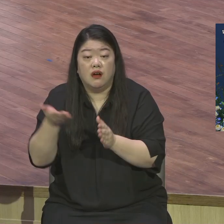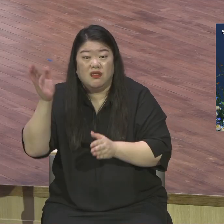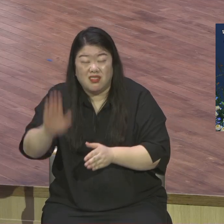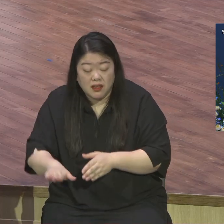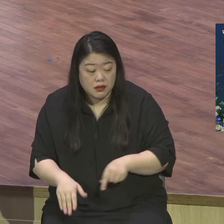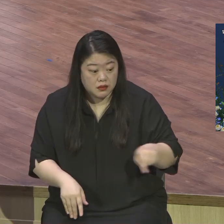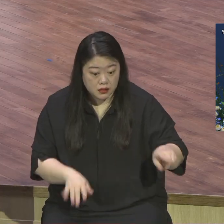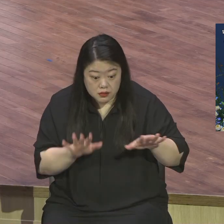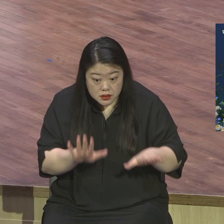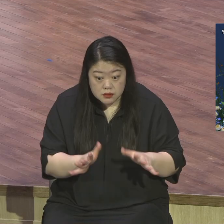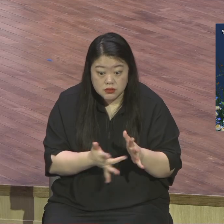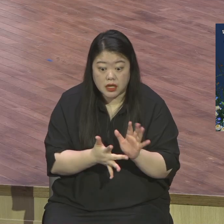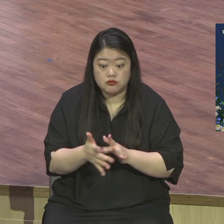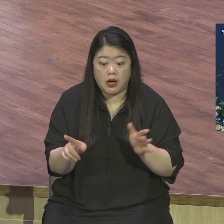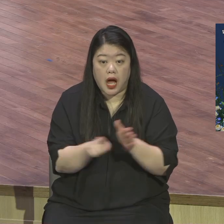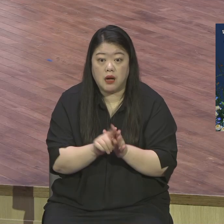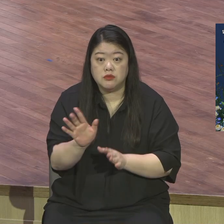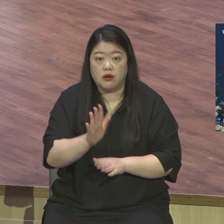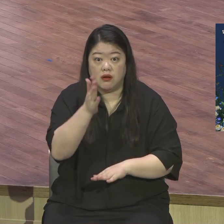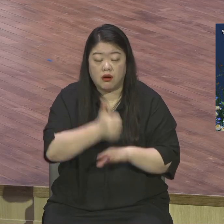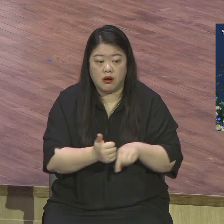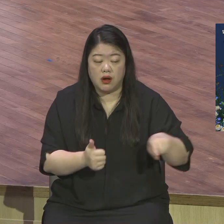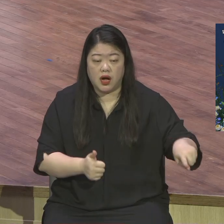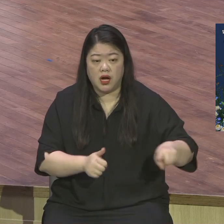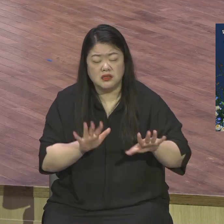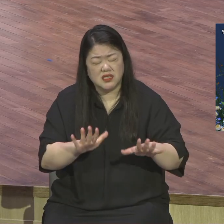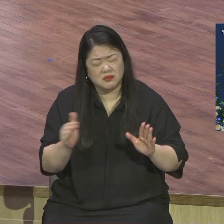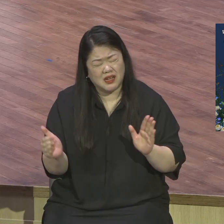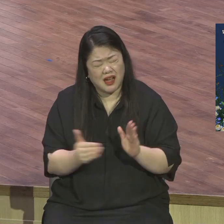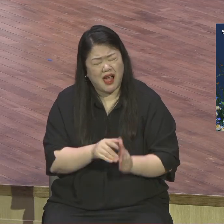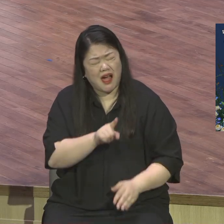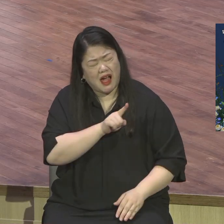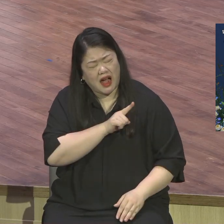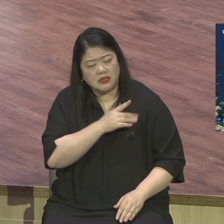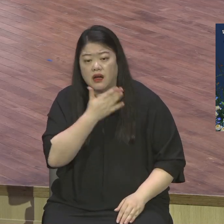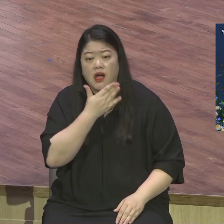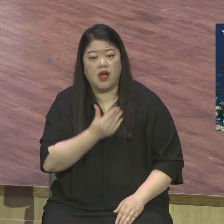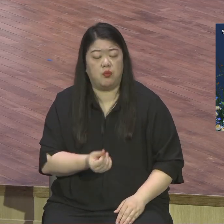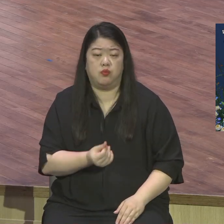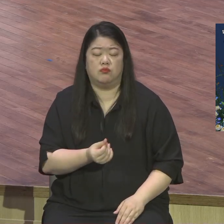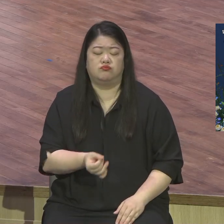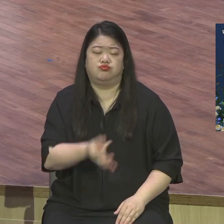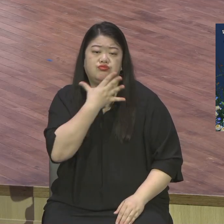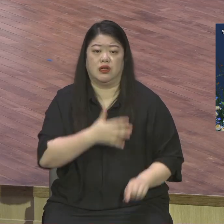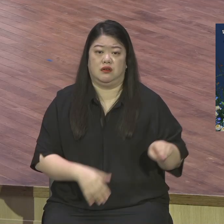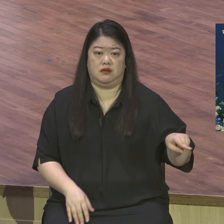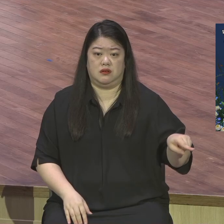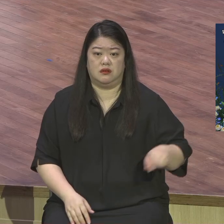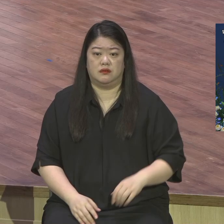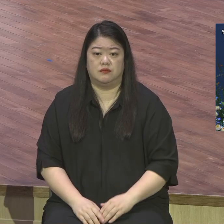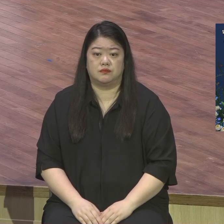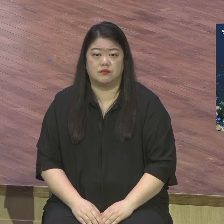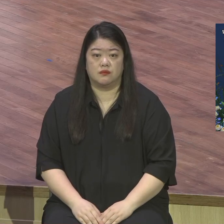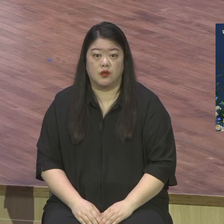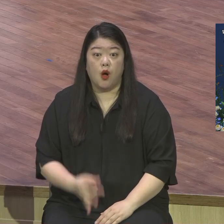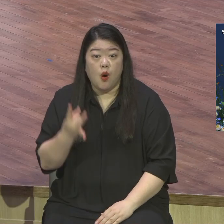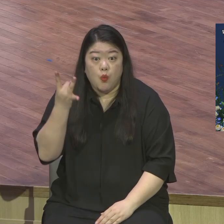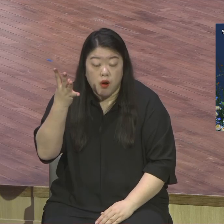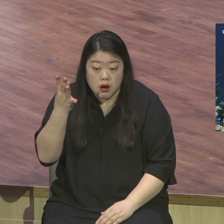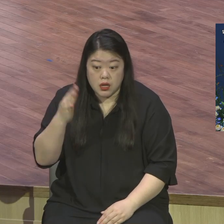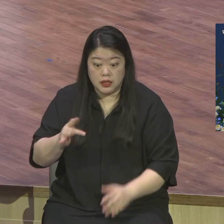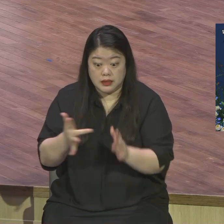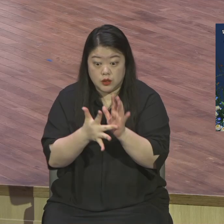압니다. 그러니까 가장 불행하게 되어버린 거예요. 참 희한하죠. 가장 척고파고 가장 별같이 쓰임받아야 될